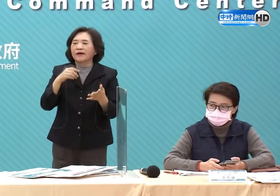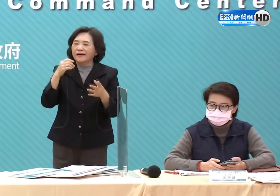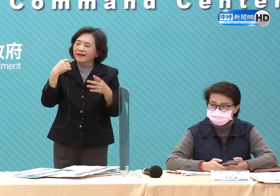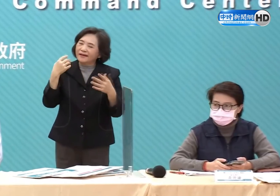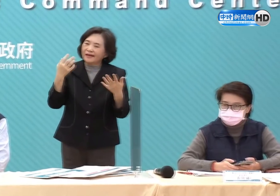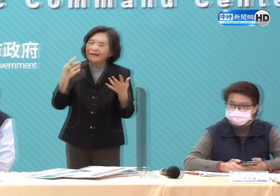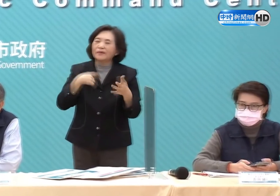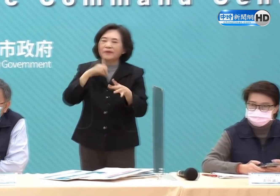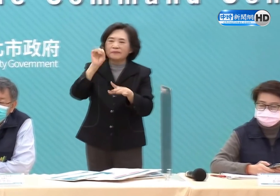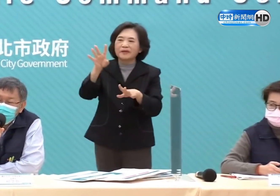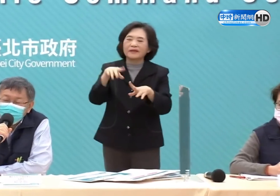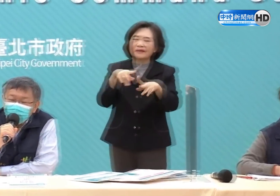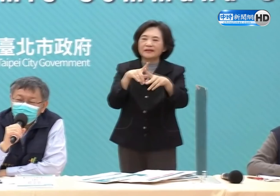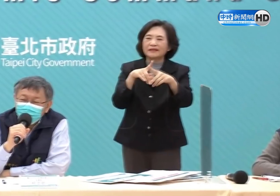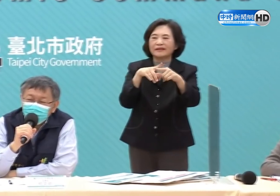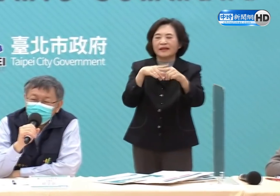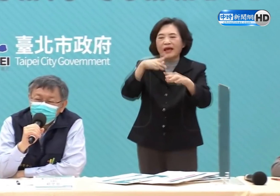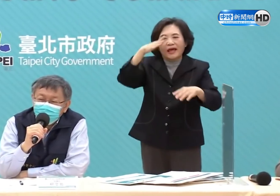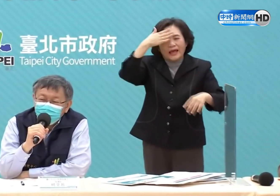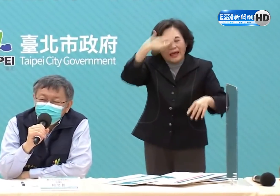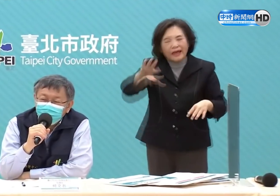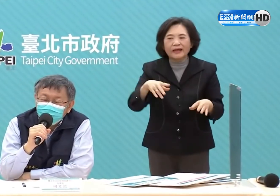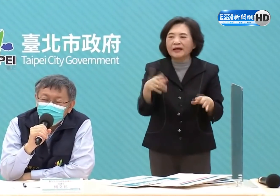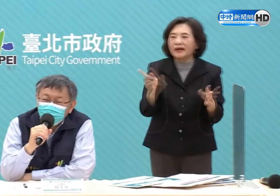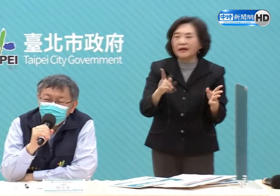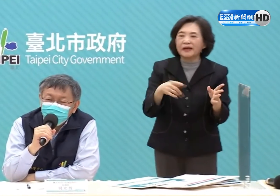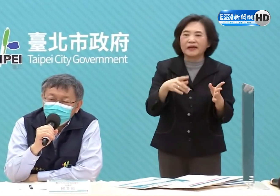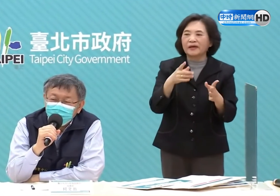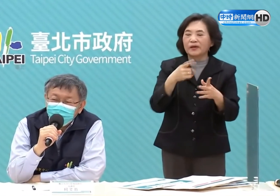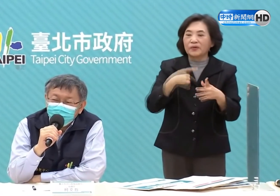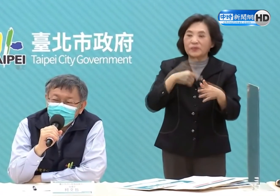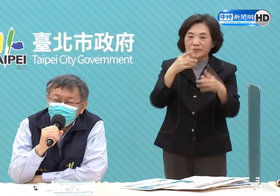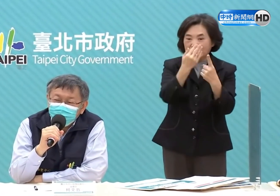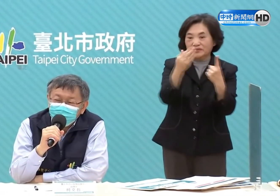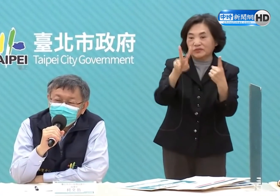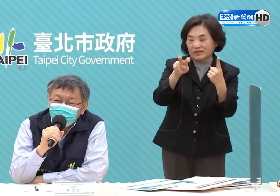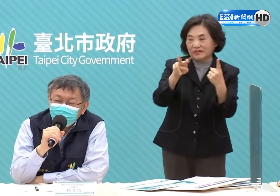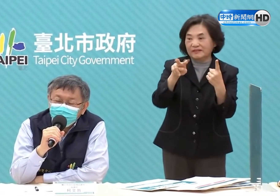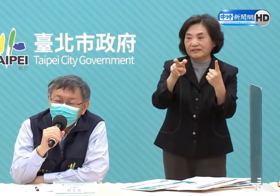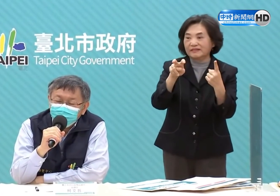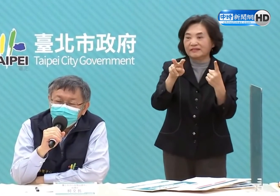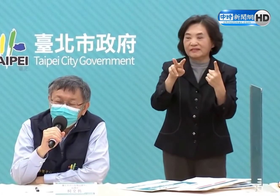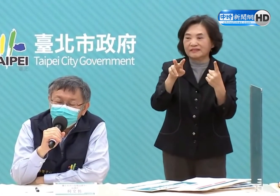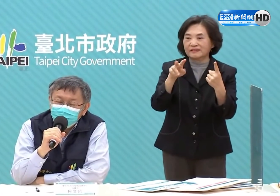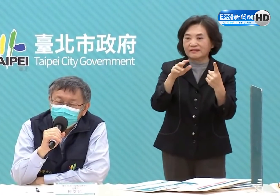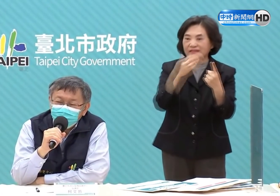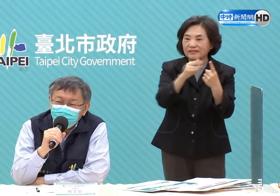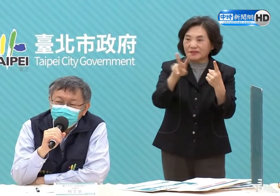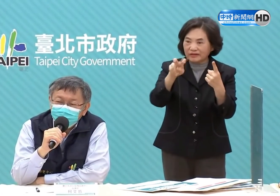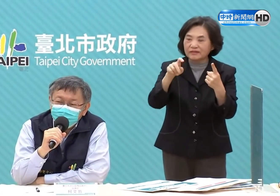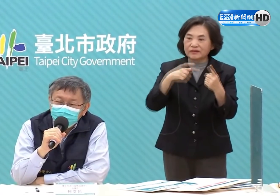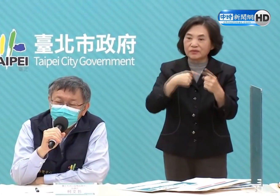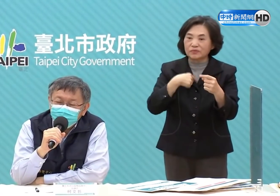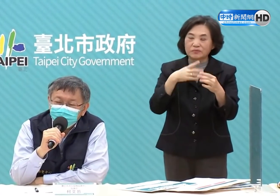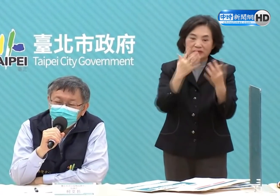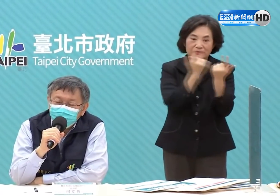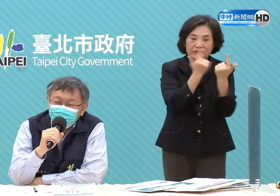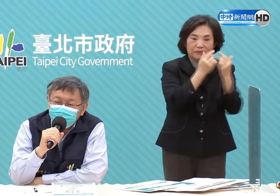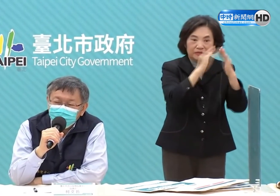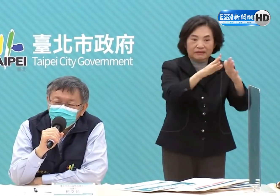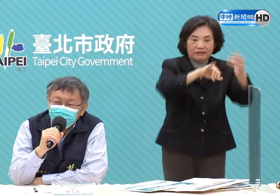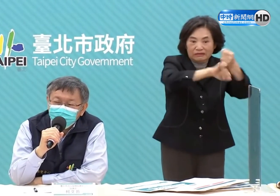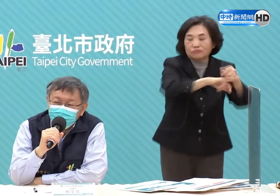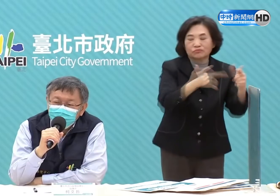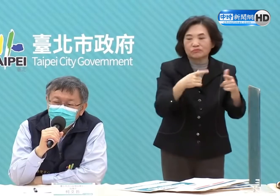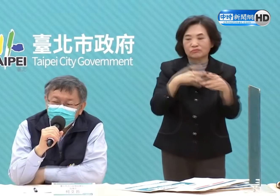哦，好家在在哦，我把那个1922，我们都没有在用台北的那个疫苗